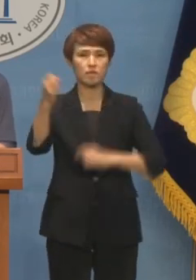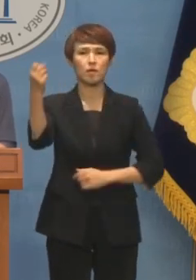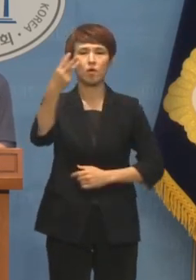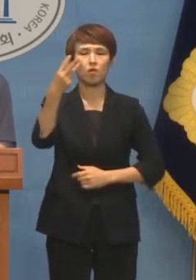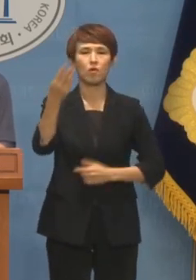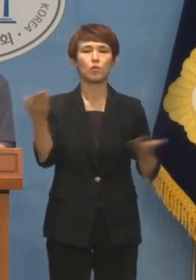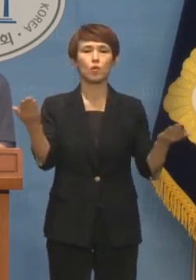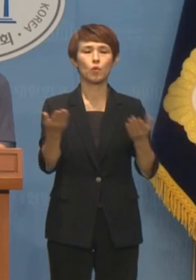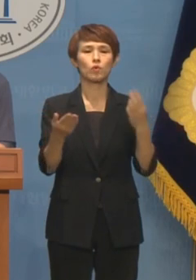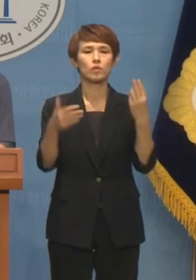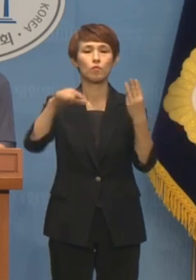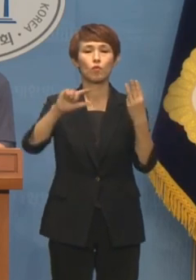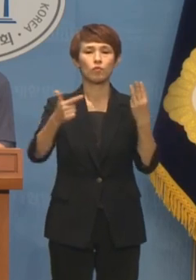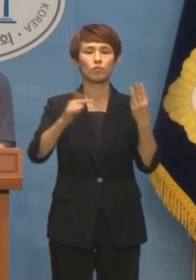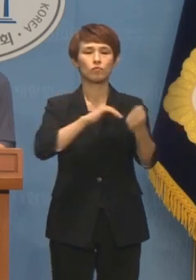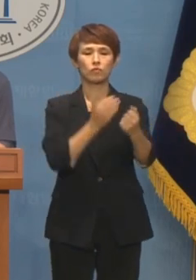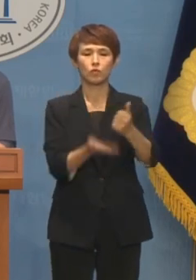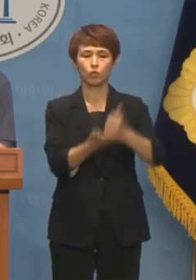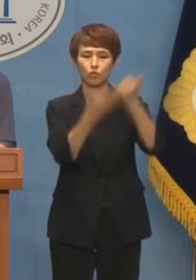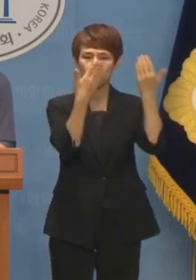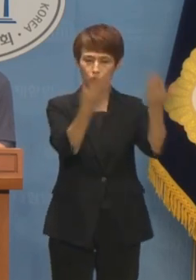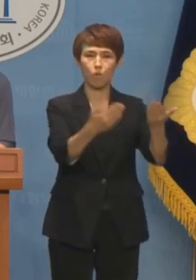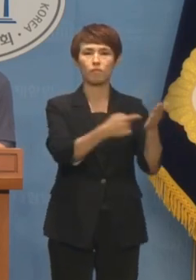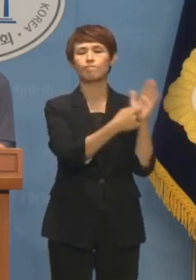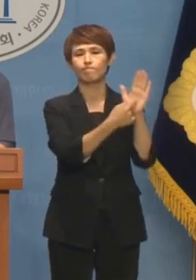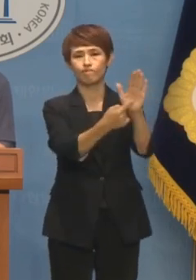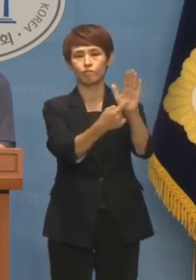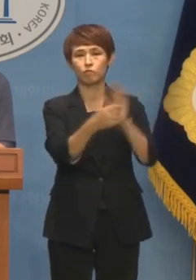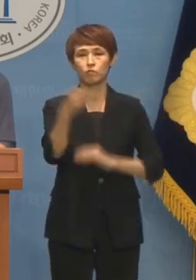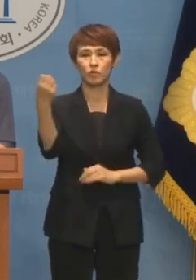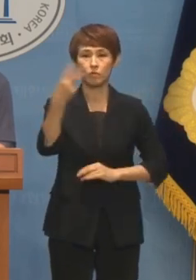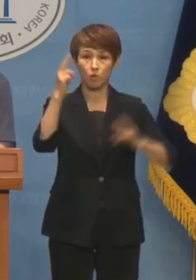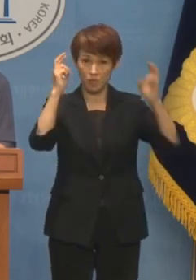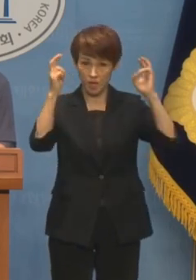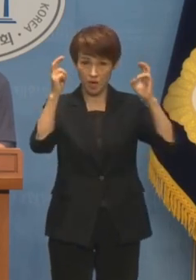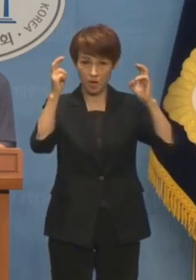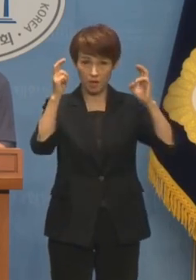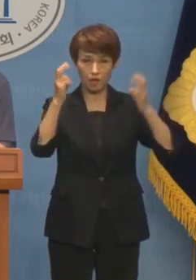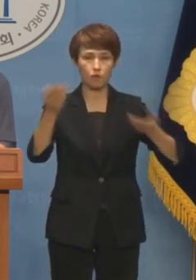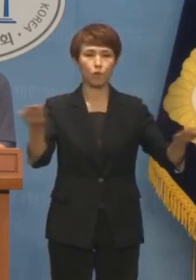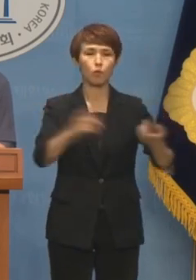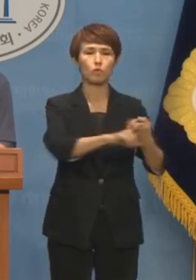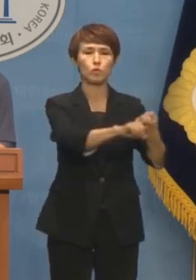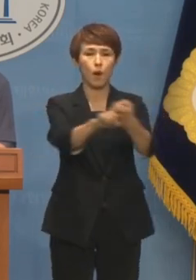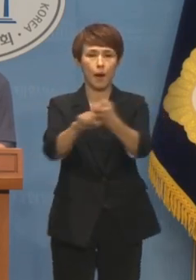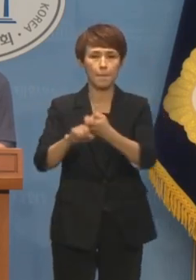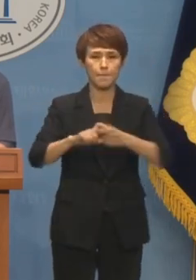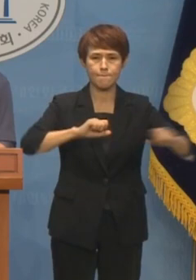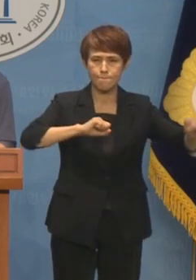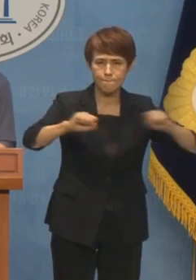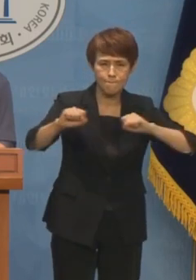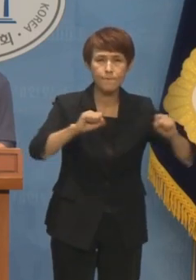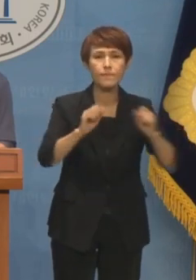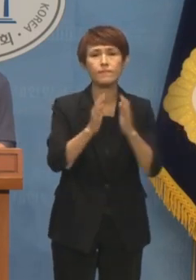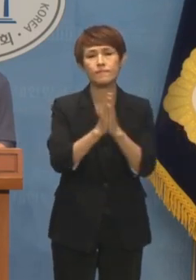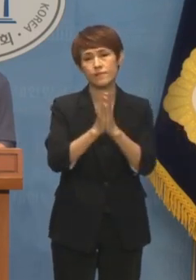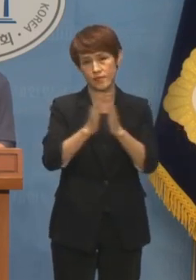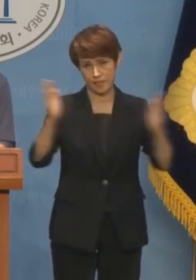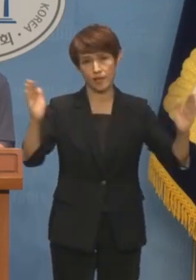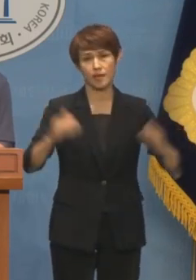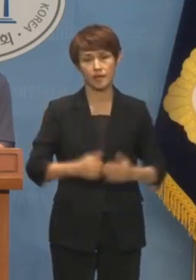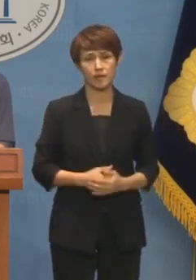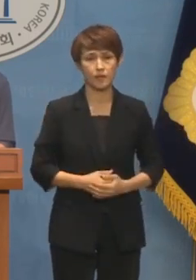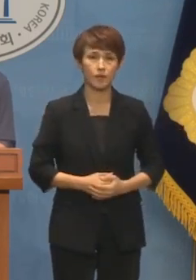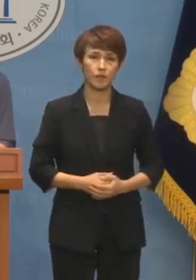3권을 존중하겠다고 밝혔고 이어 삼성전자의 본격적인 노동조합 활동이 시작될 수